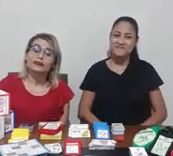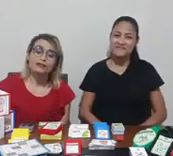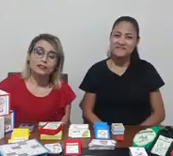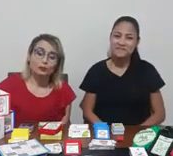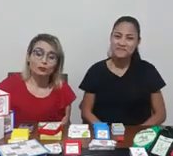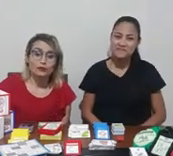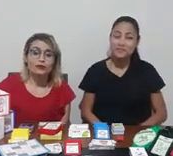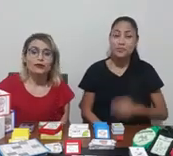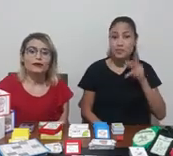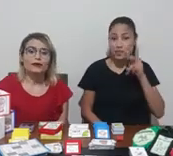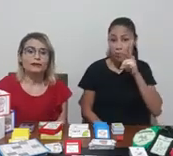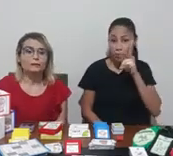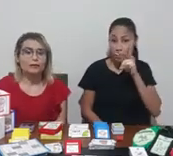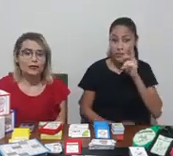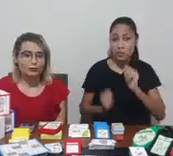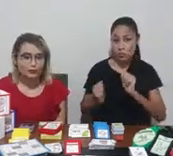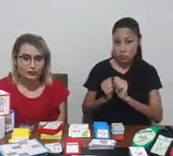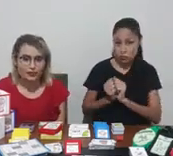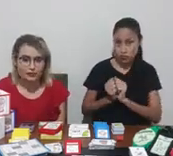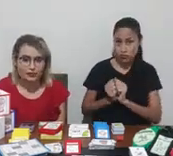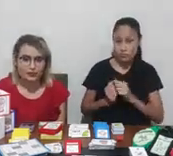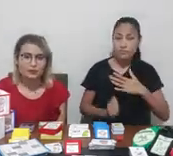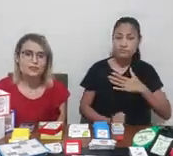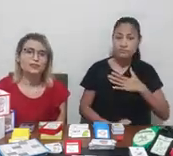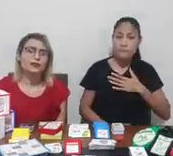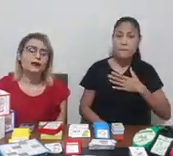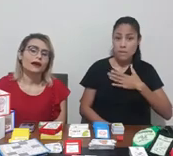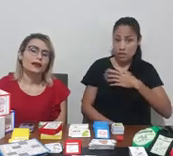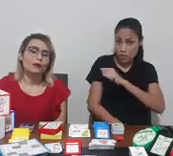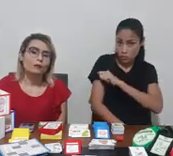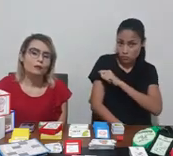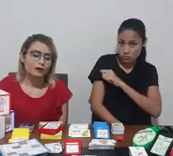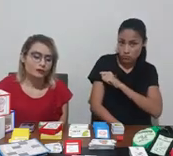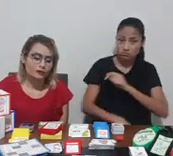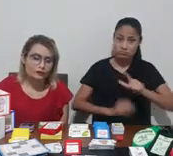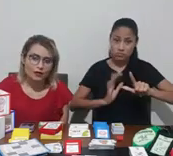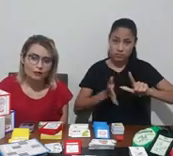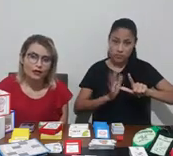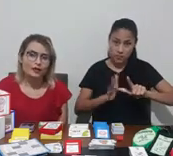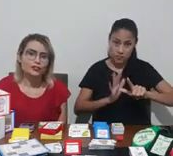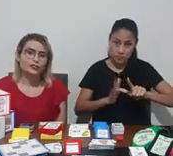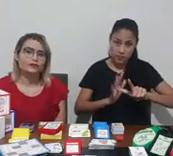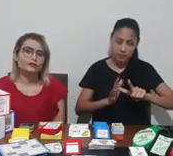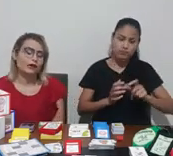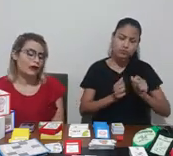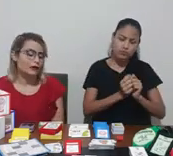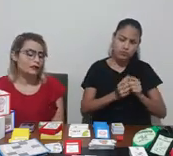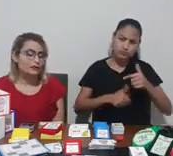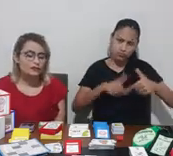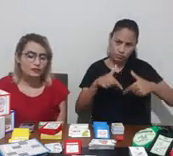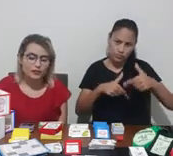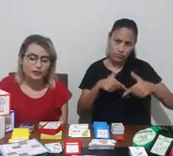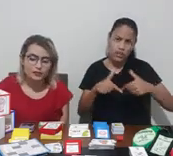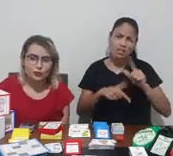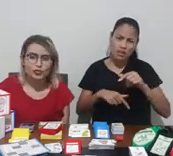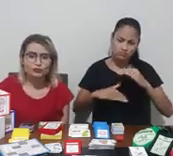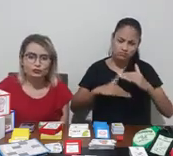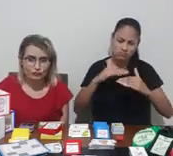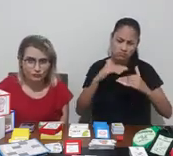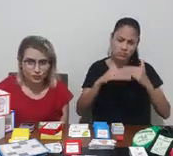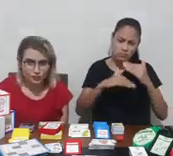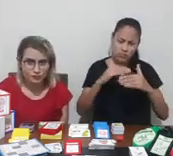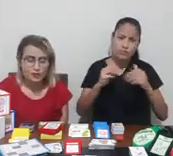A Kívia está comigo, ela é minha aluna do Letras Libras. Ela acompanha o nosso trabalho, a gente está desenvolvendo esse